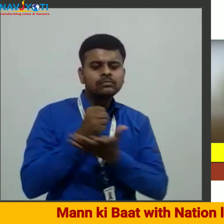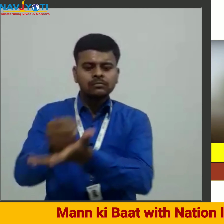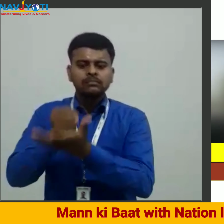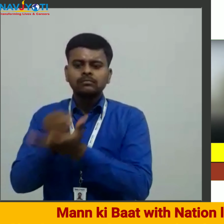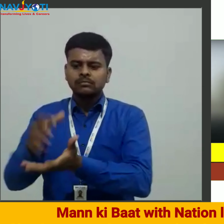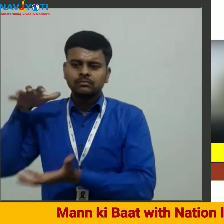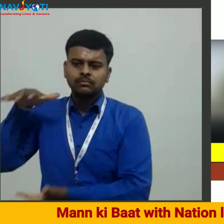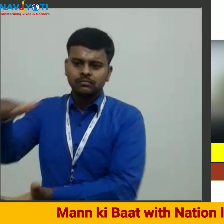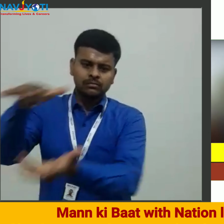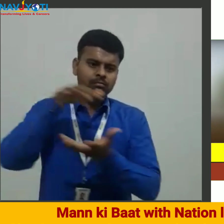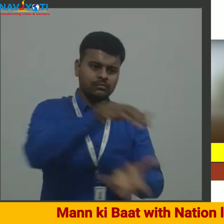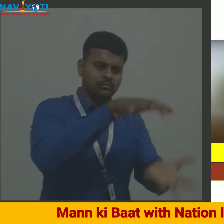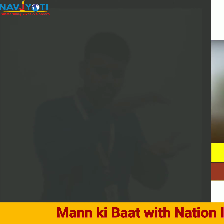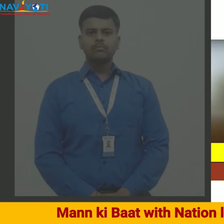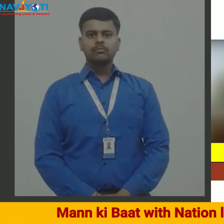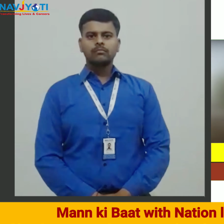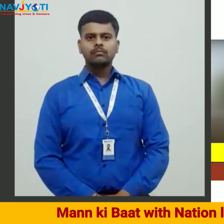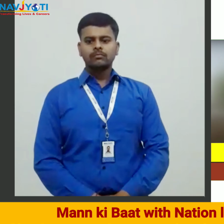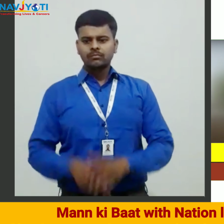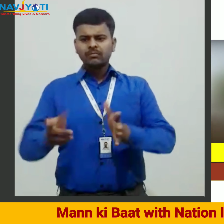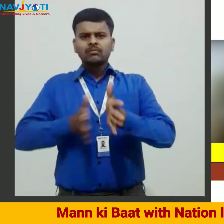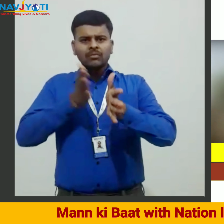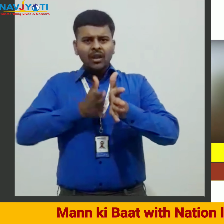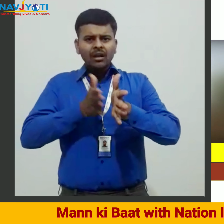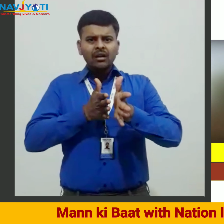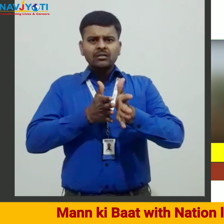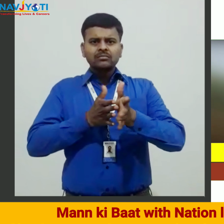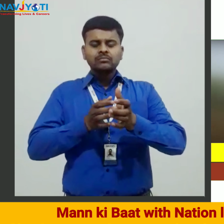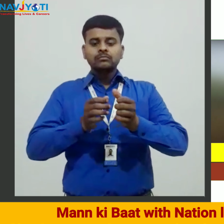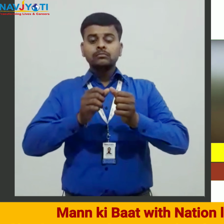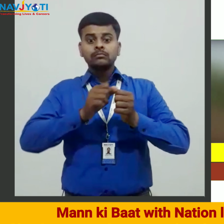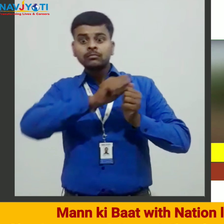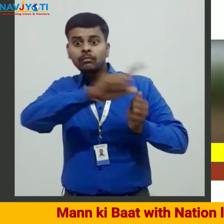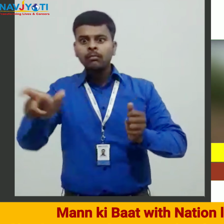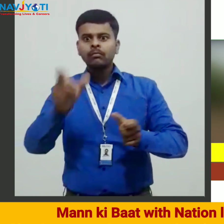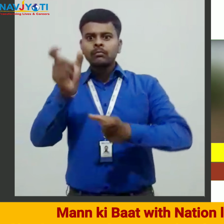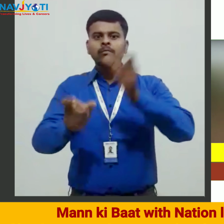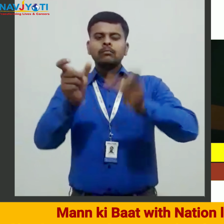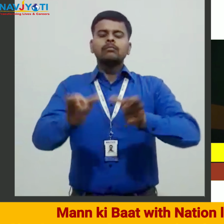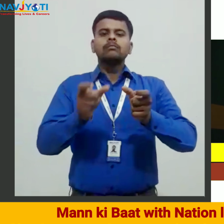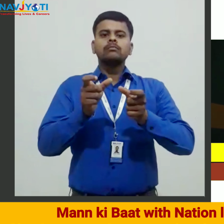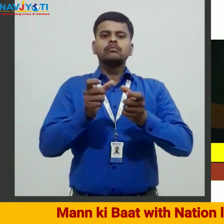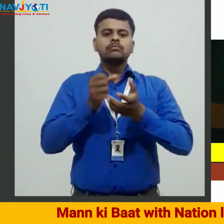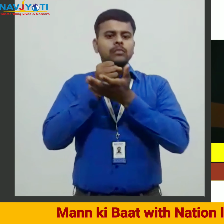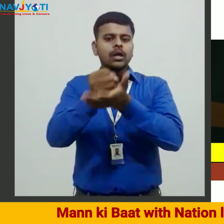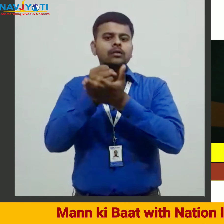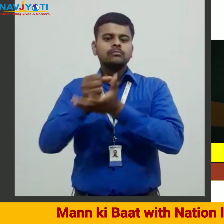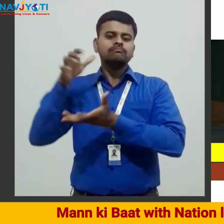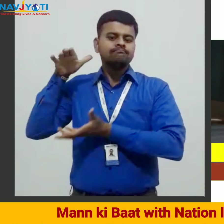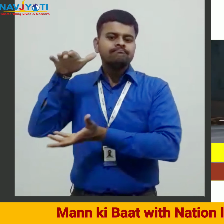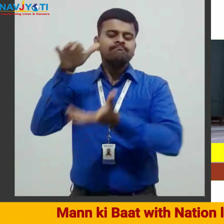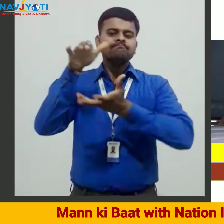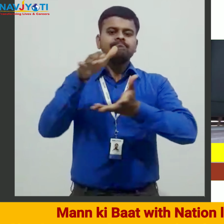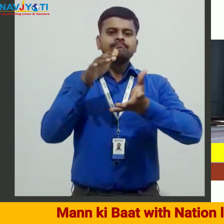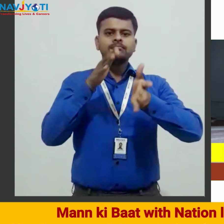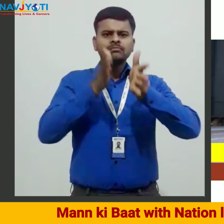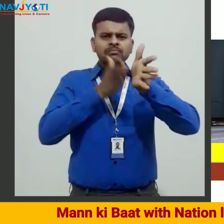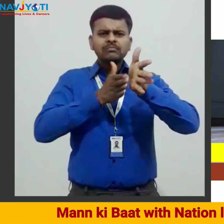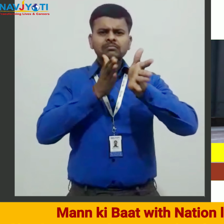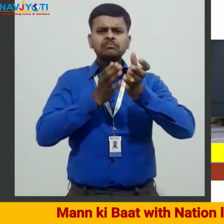ताकि देश के आम लोगों को जरूरी वस्तुओं की कमी ना हो। इस काम के लिए भारत के